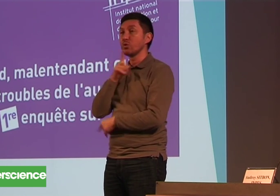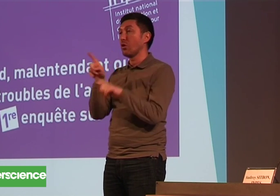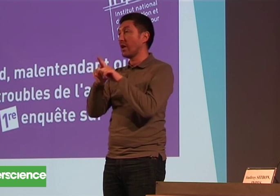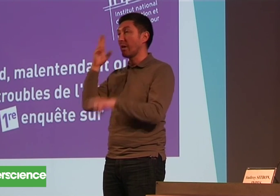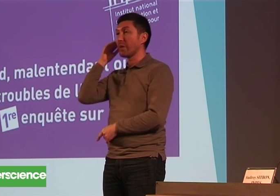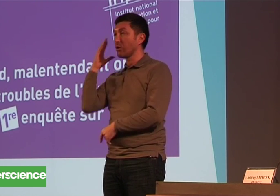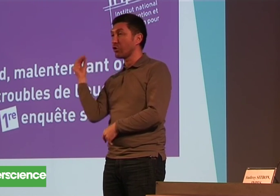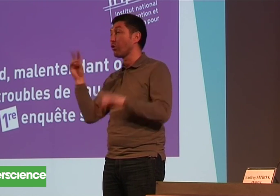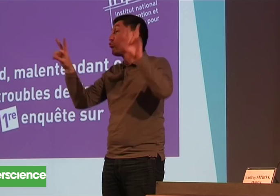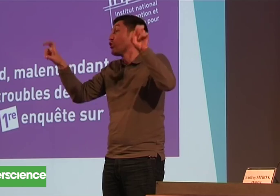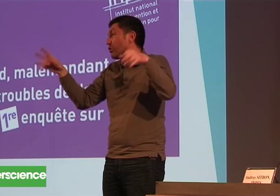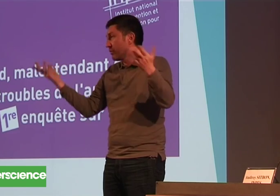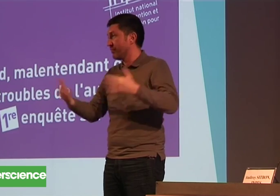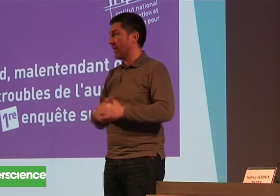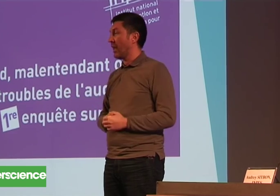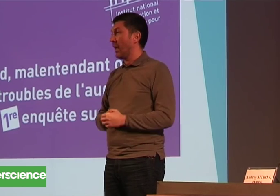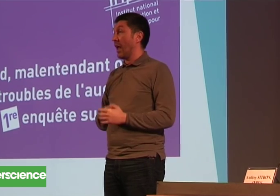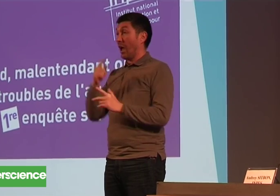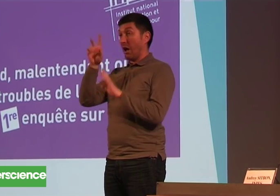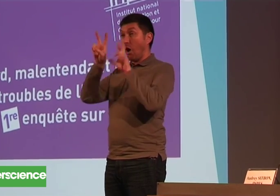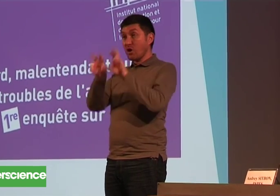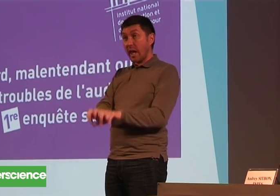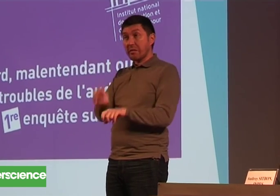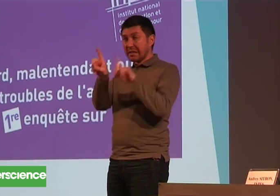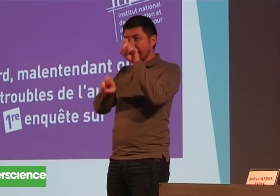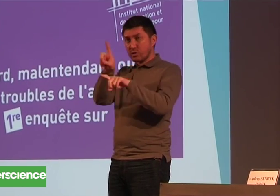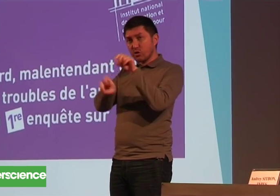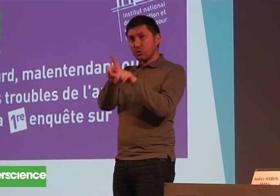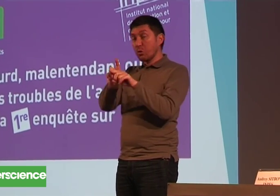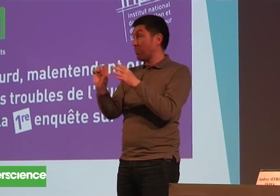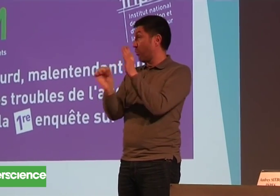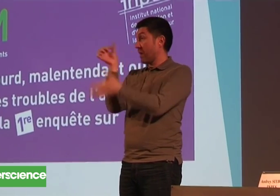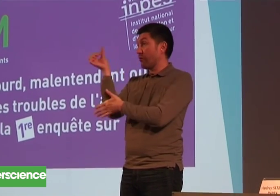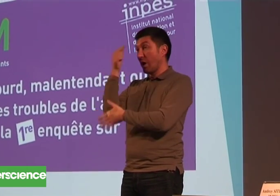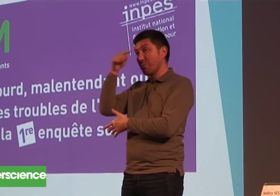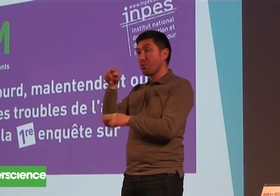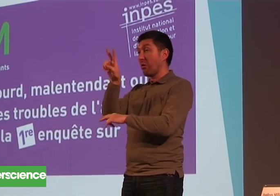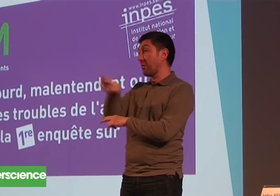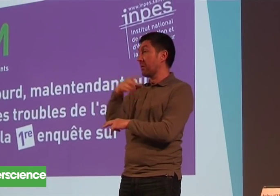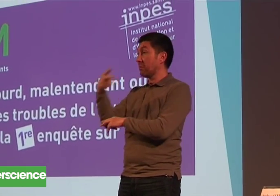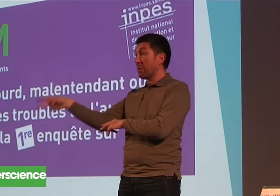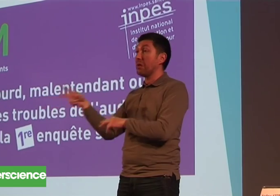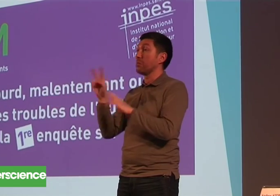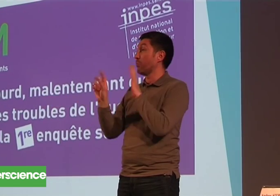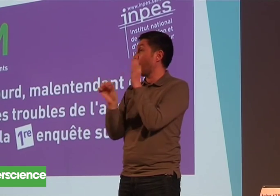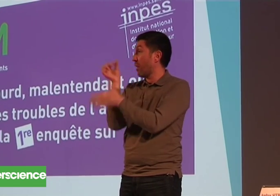cette enquête, comme disait Claire également, est une première pour l'Institut national de prévention et d'éducation pour la santé, donc